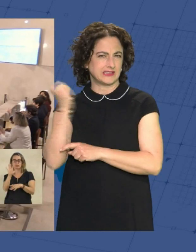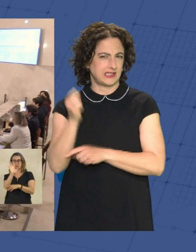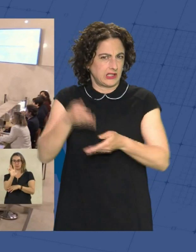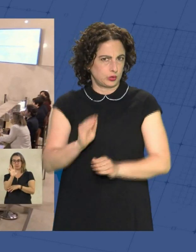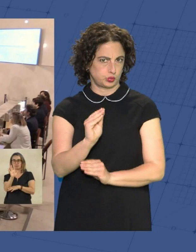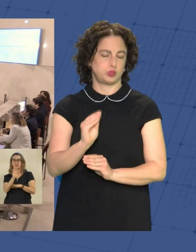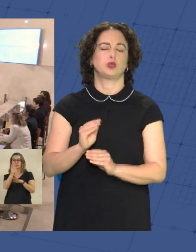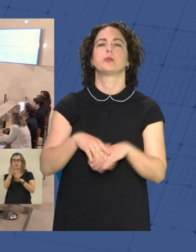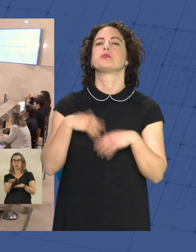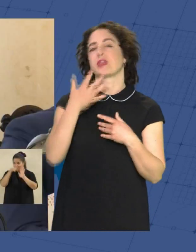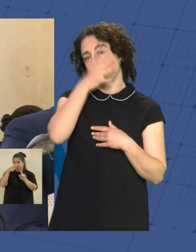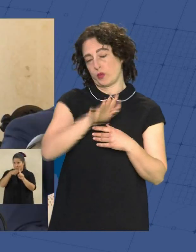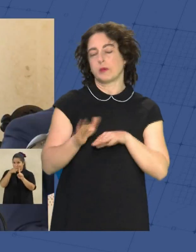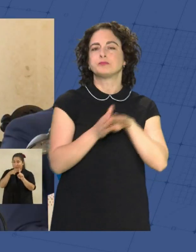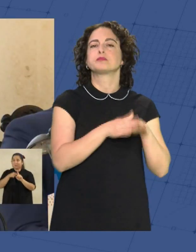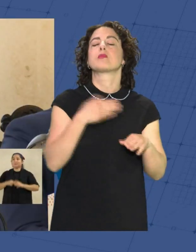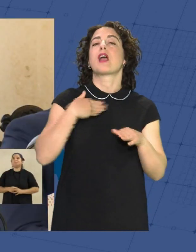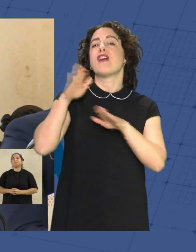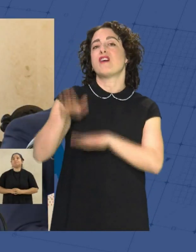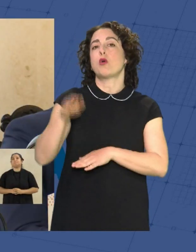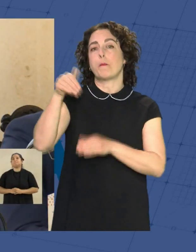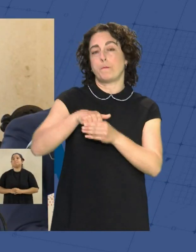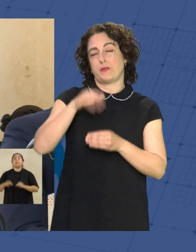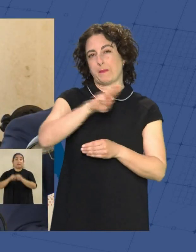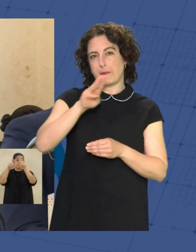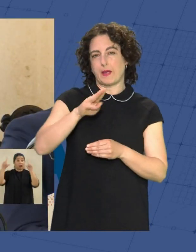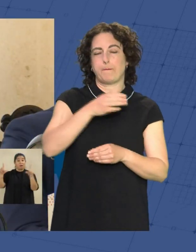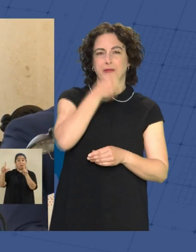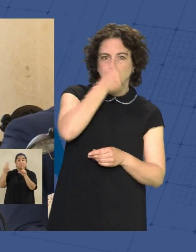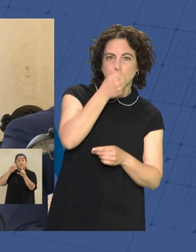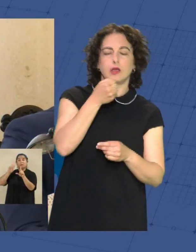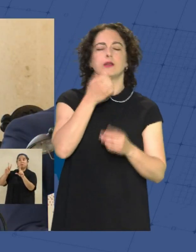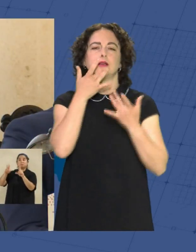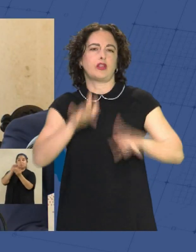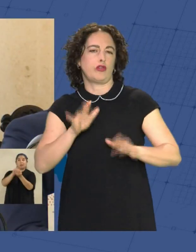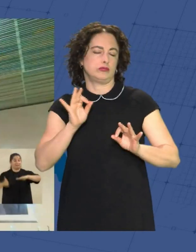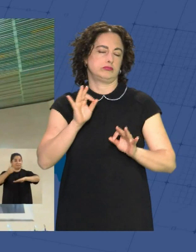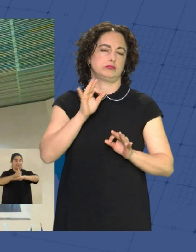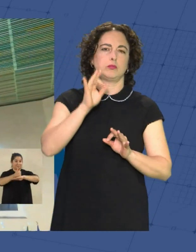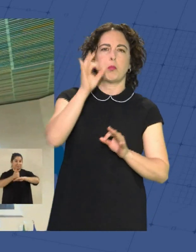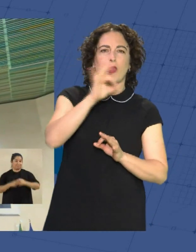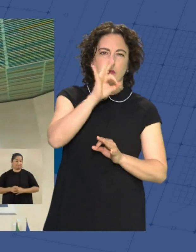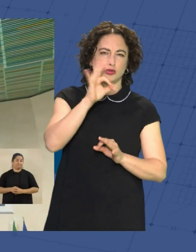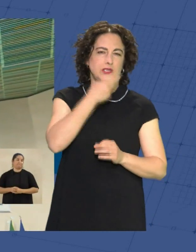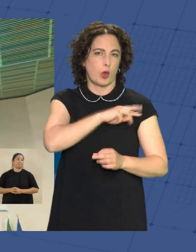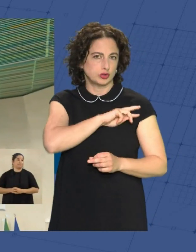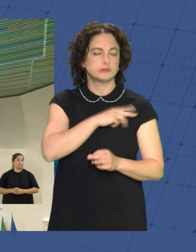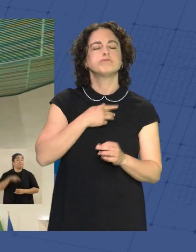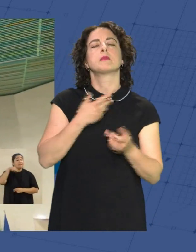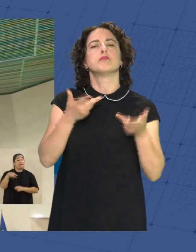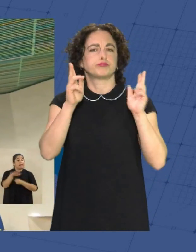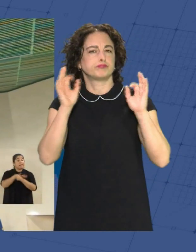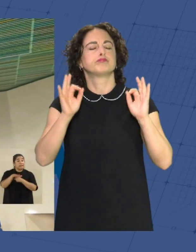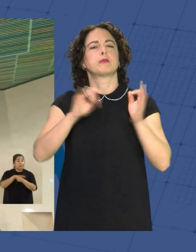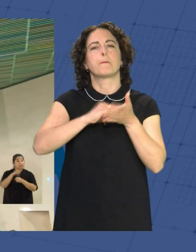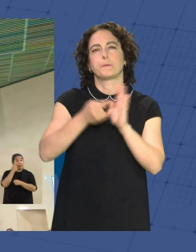a favor de Partido Popular y PSOE y la abstención de Vox y Podemos, se da luz verde a un Plan Municipal de Vivienda y Suelo que contiene un